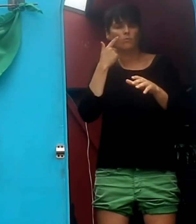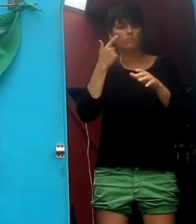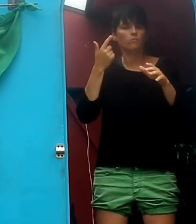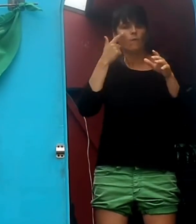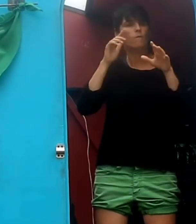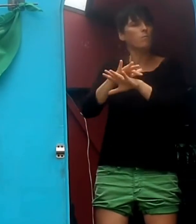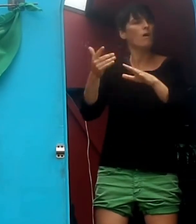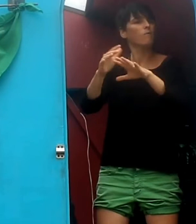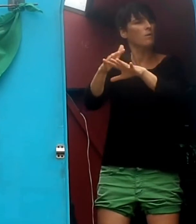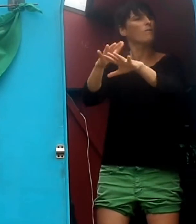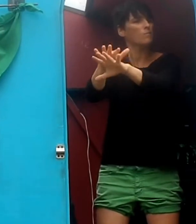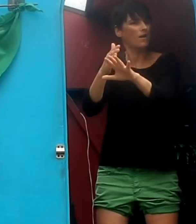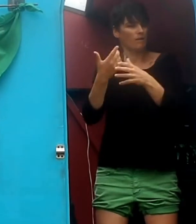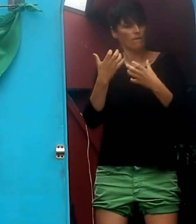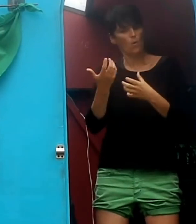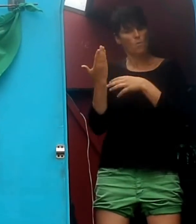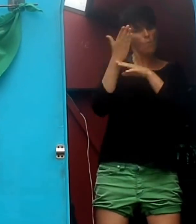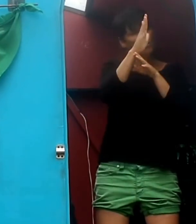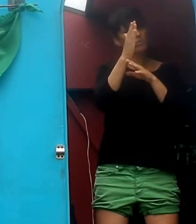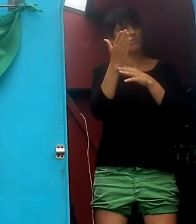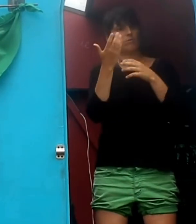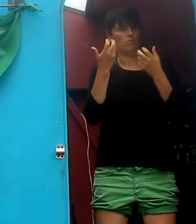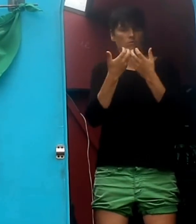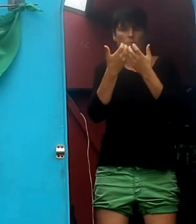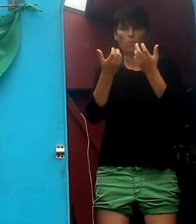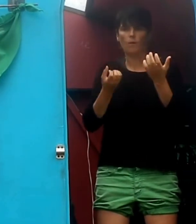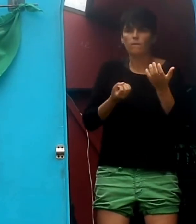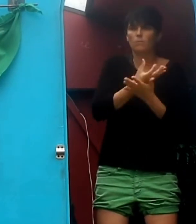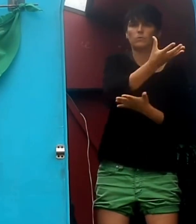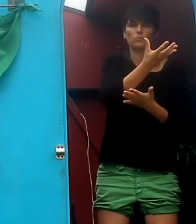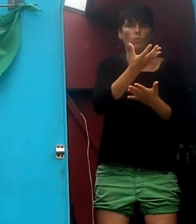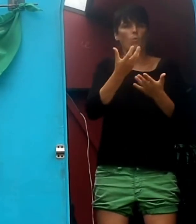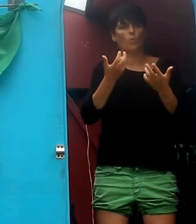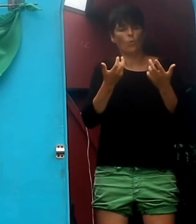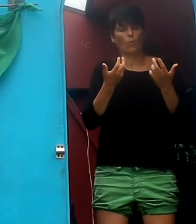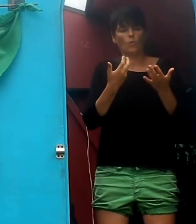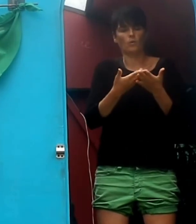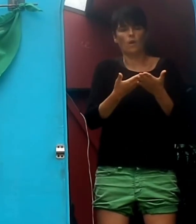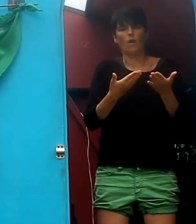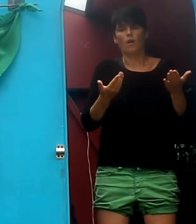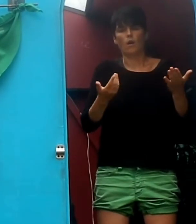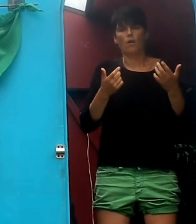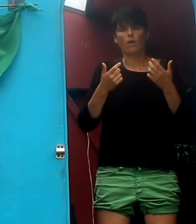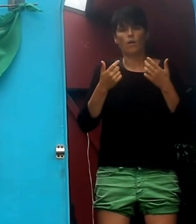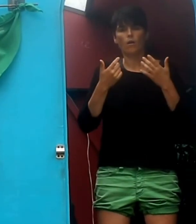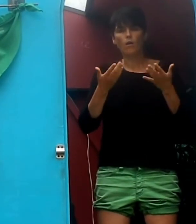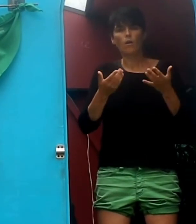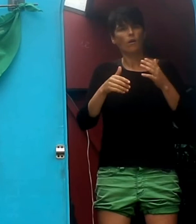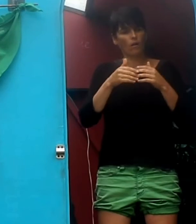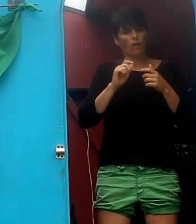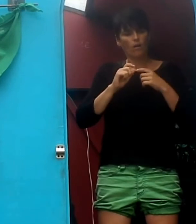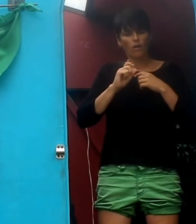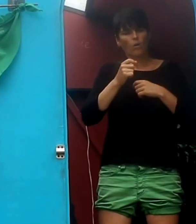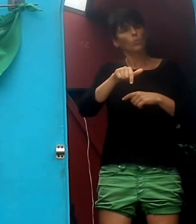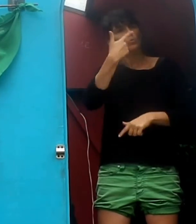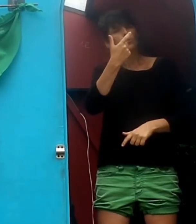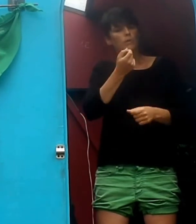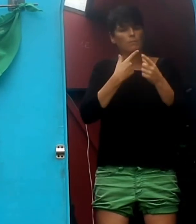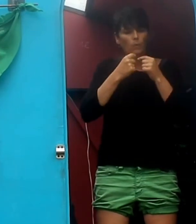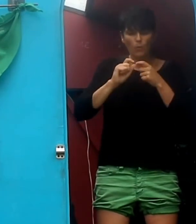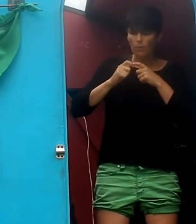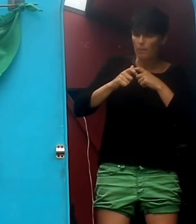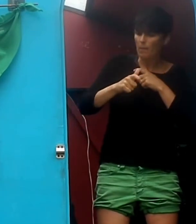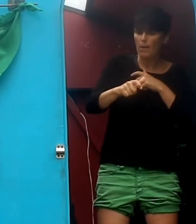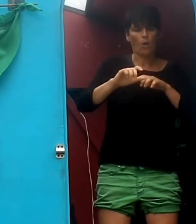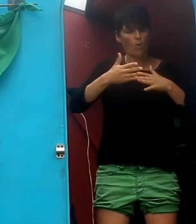ont développé de l'information sur justement le protocole de comment on prend les 12 pilules, à quel